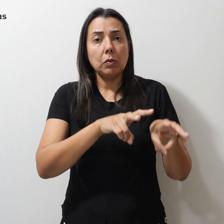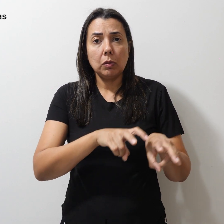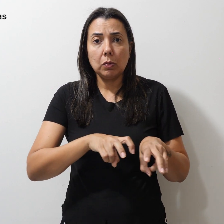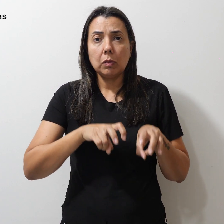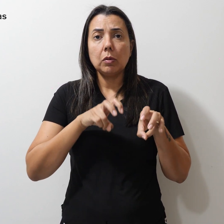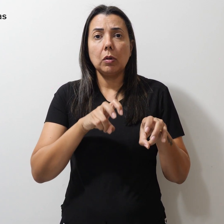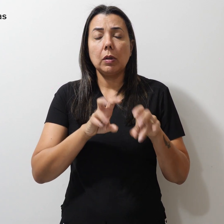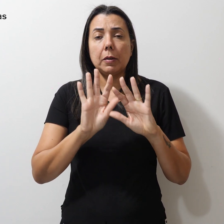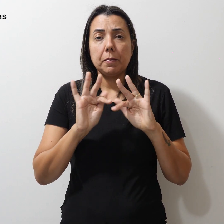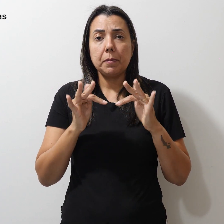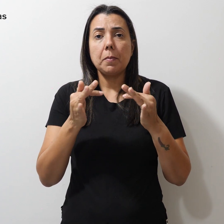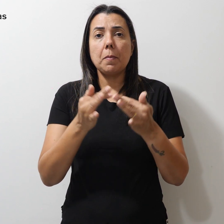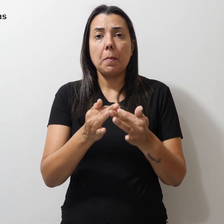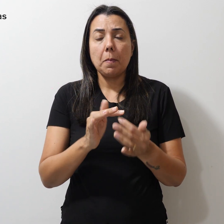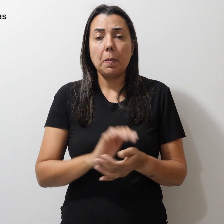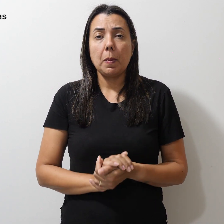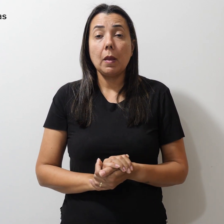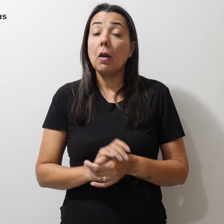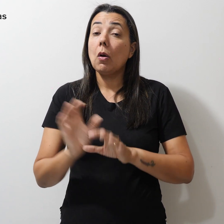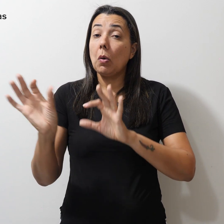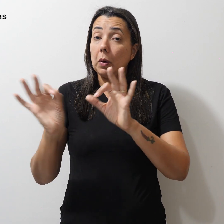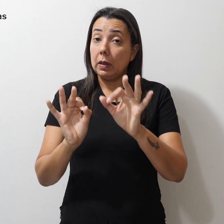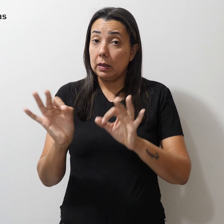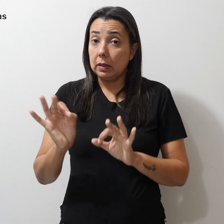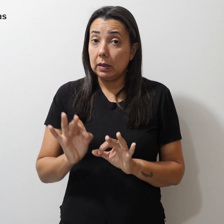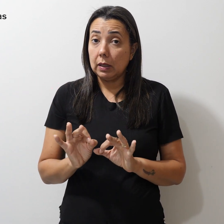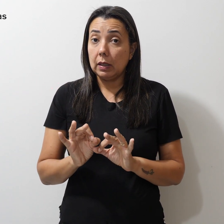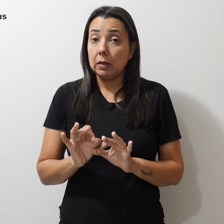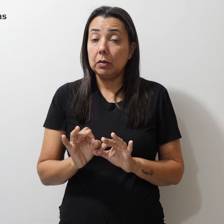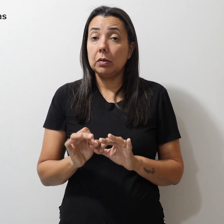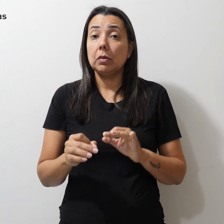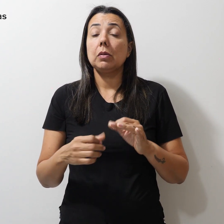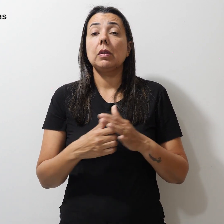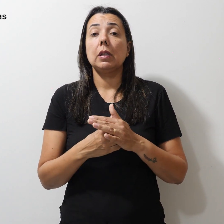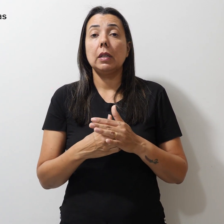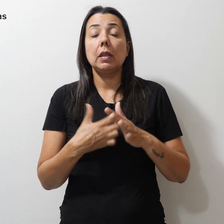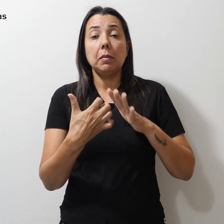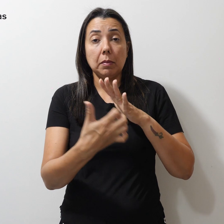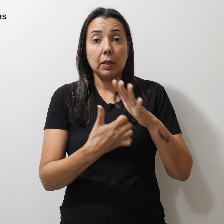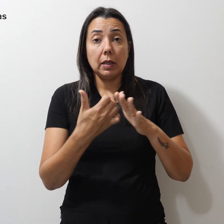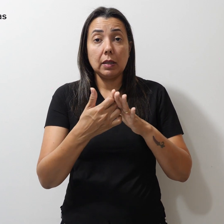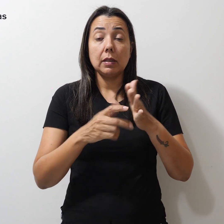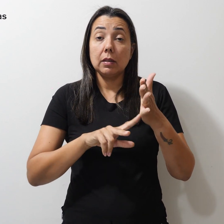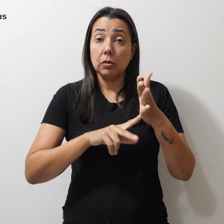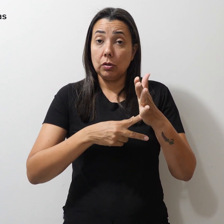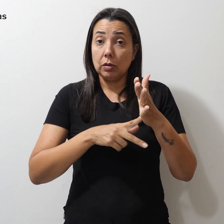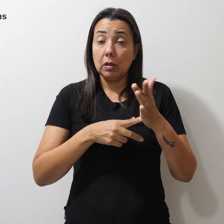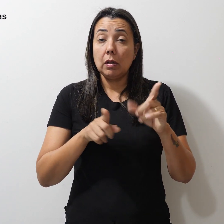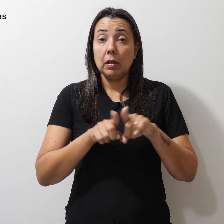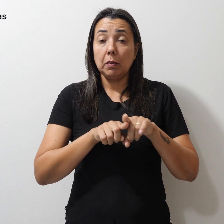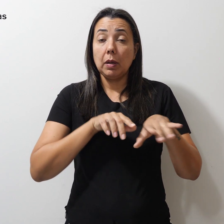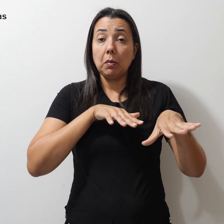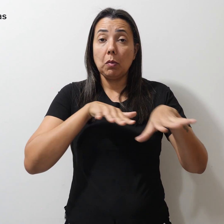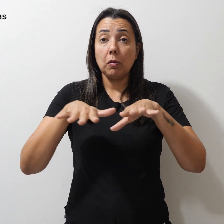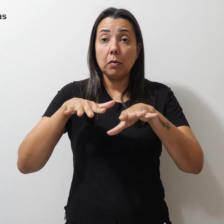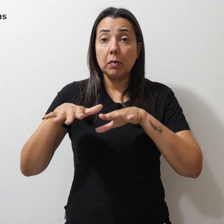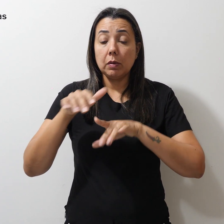agricultoras familiares, organizados em entidades sindicais e em movimentos sociais.